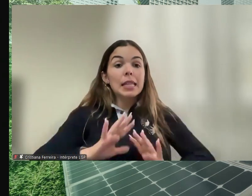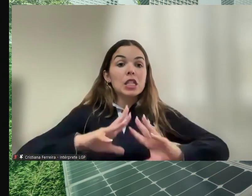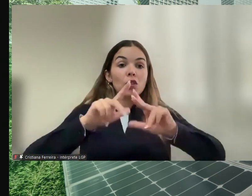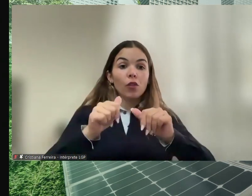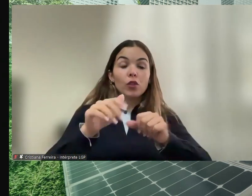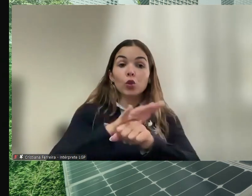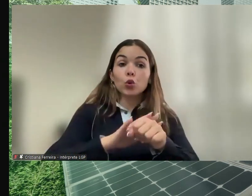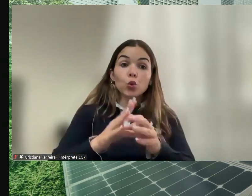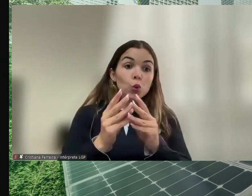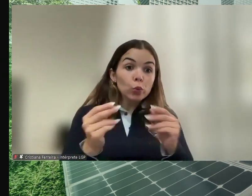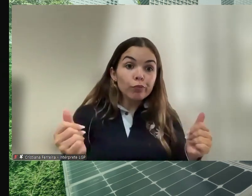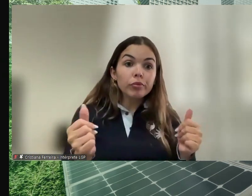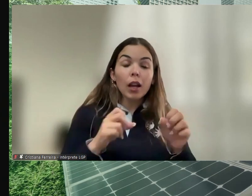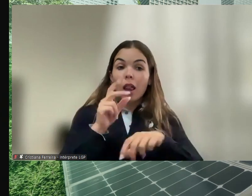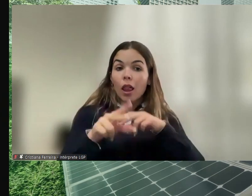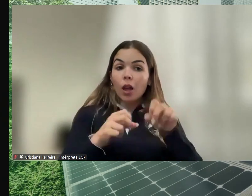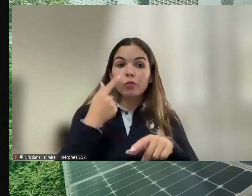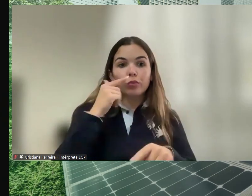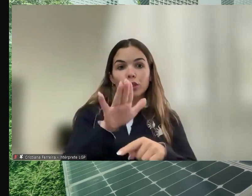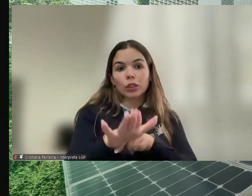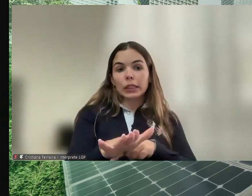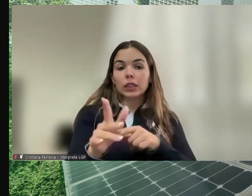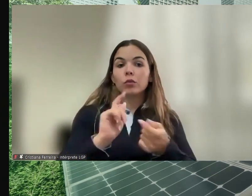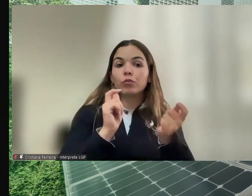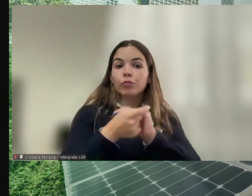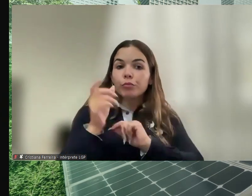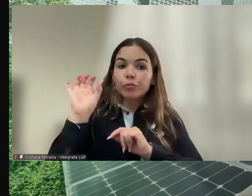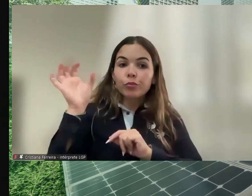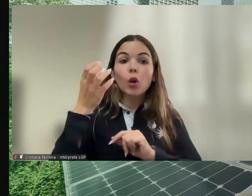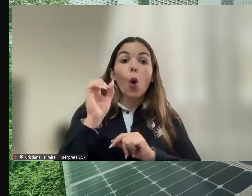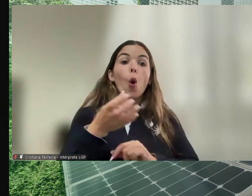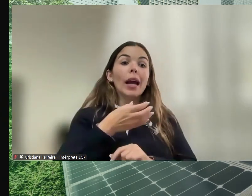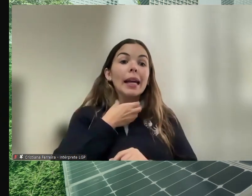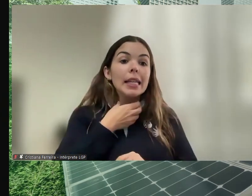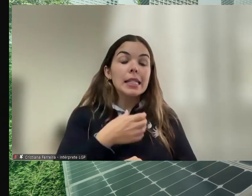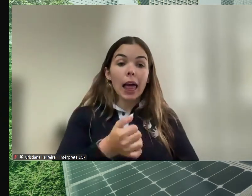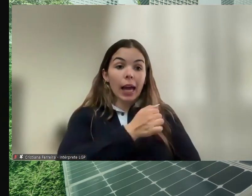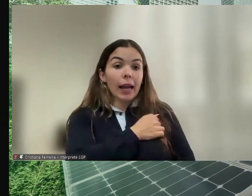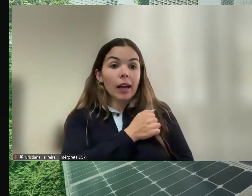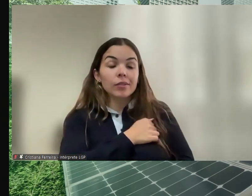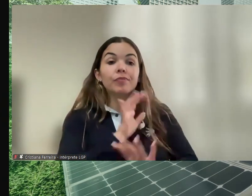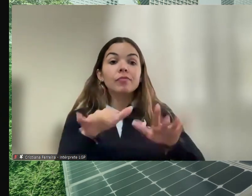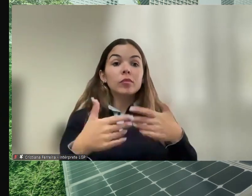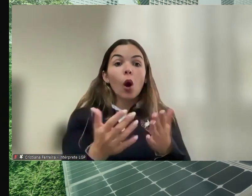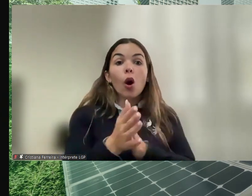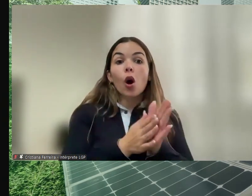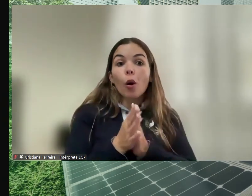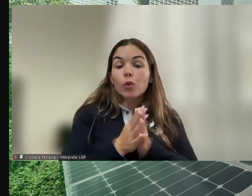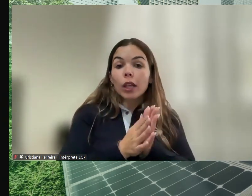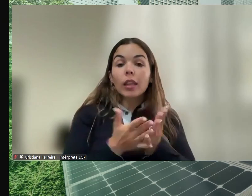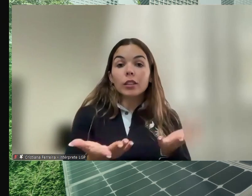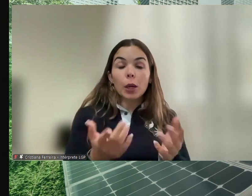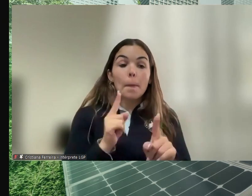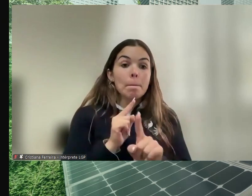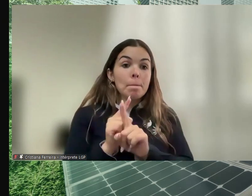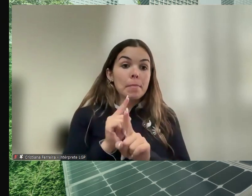exemplo, os impactos às alterações climáticas, a crise da habitação. Por isso, em termos de oportunidades, mesmo